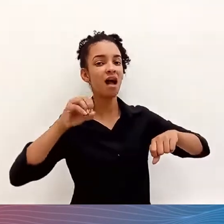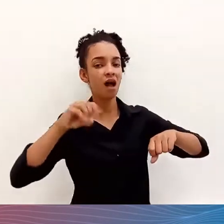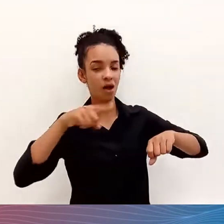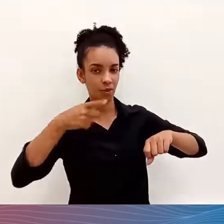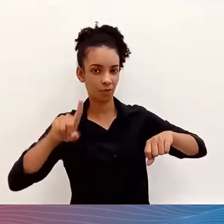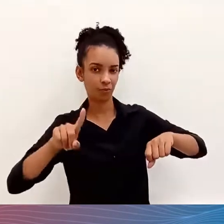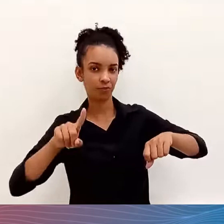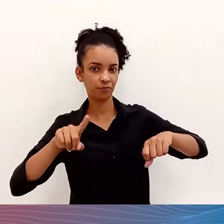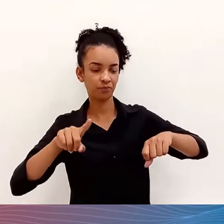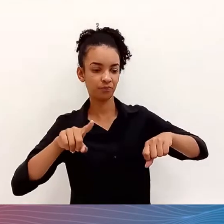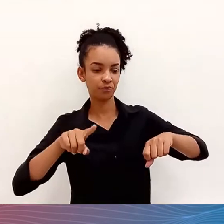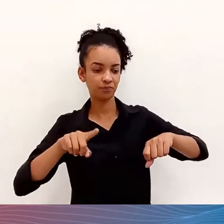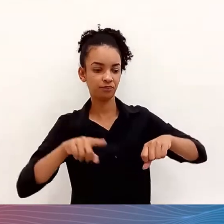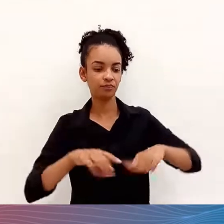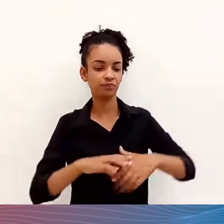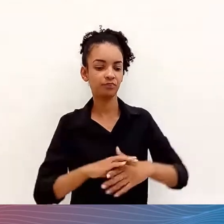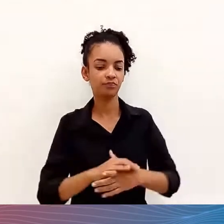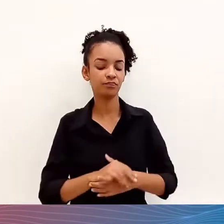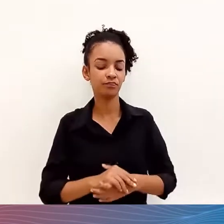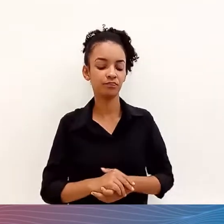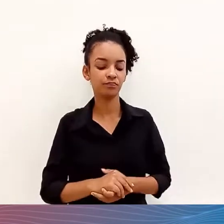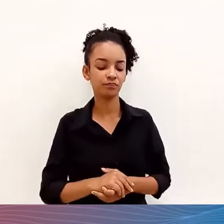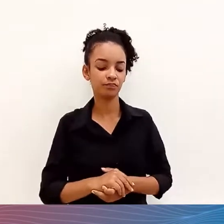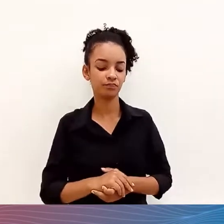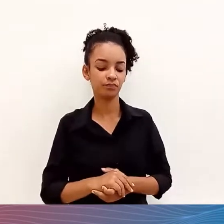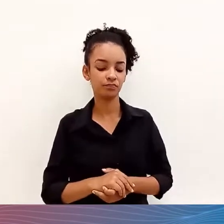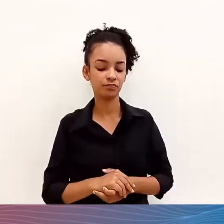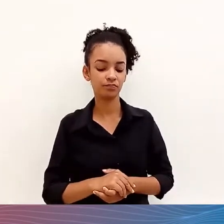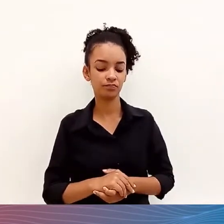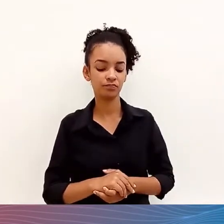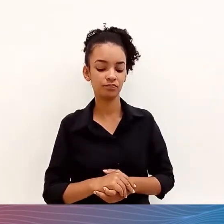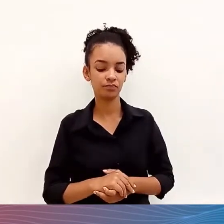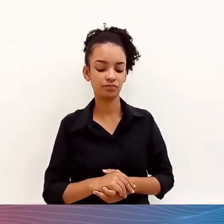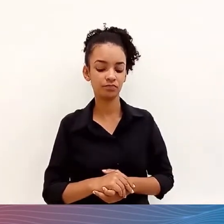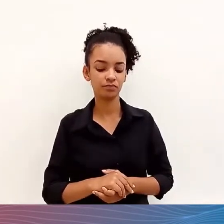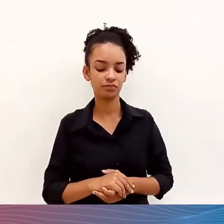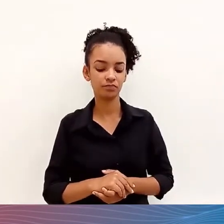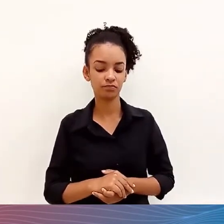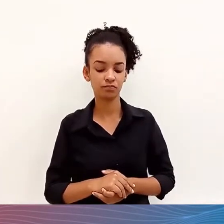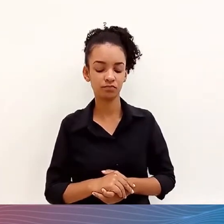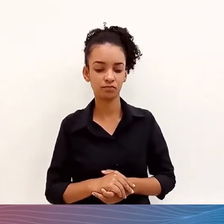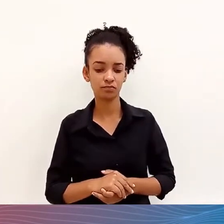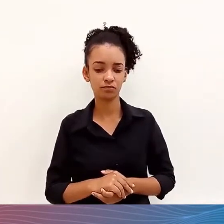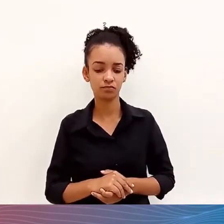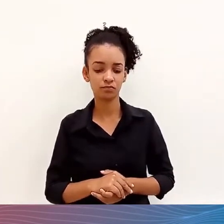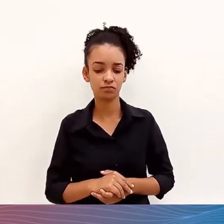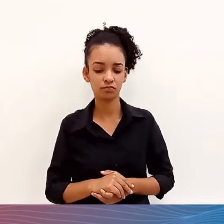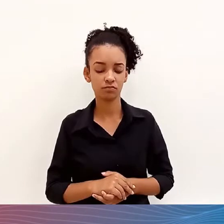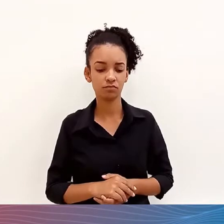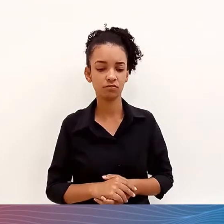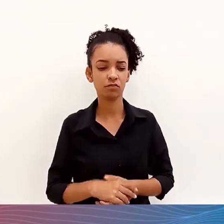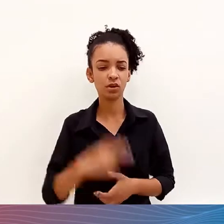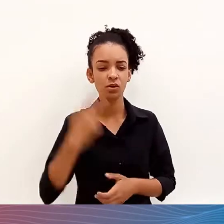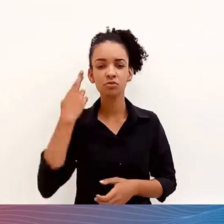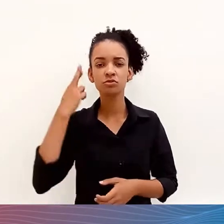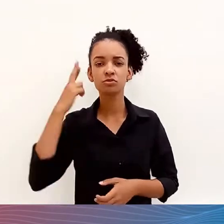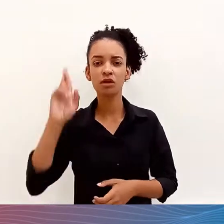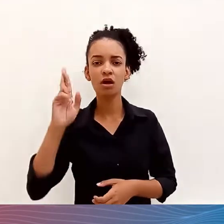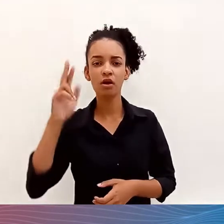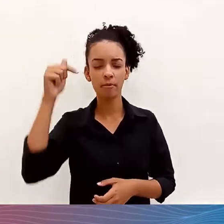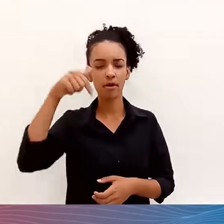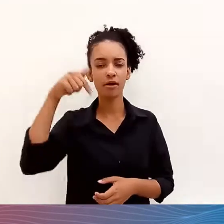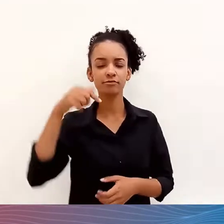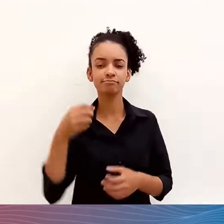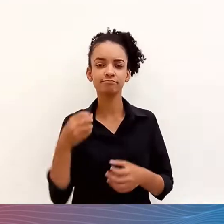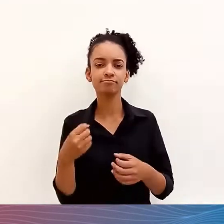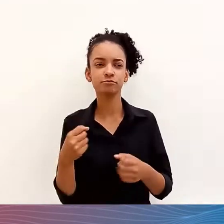deles está o Senhor. O Senhor está no nosso meio, irmãos. O Sinai tornou-se em santuário. Agora vem o versículo 18, que é a